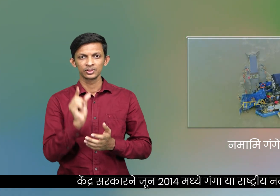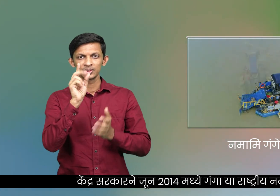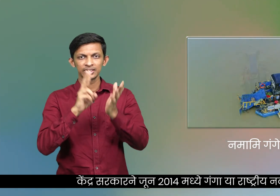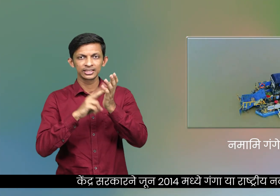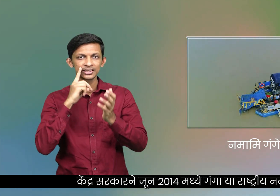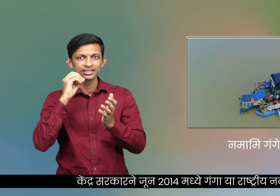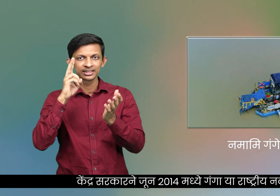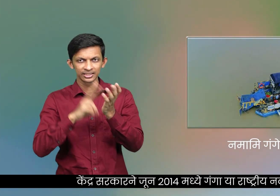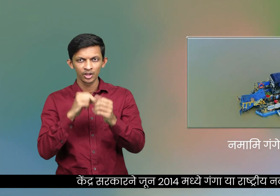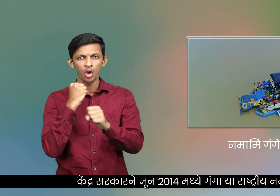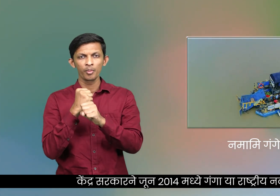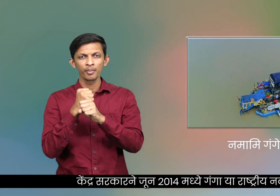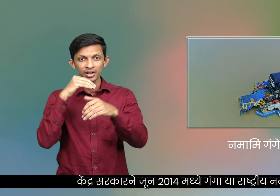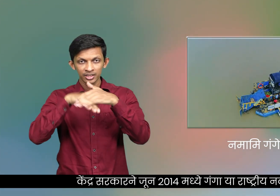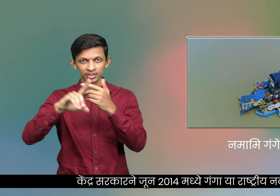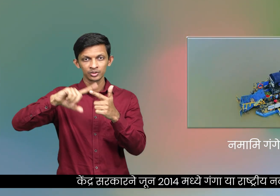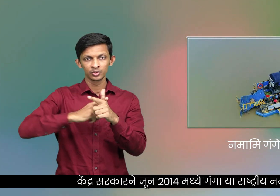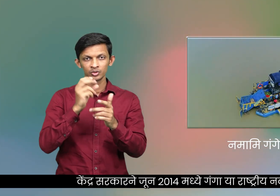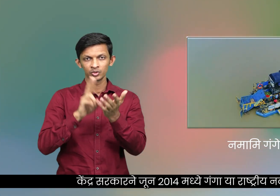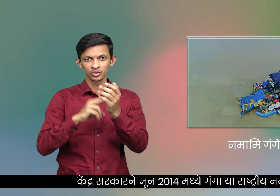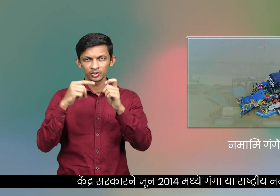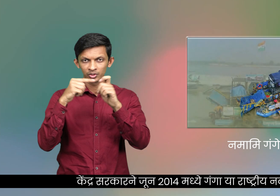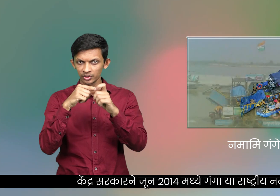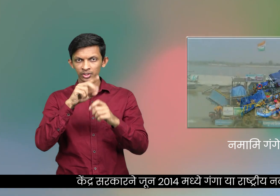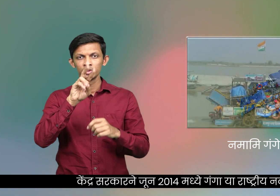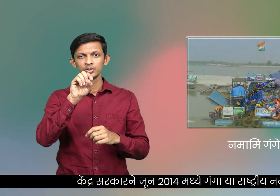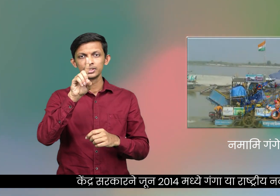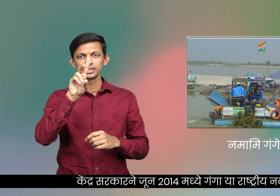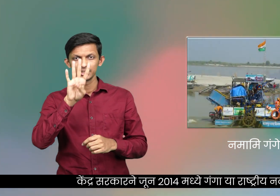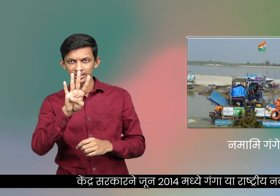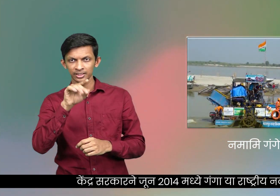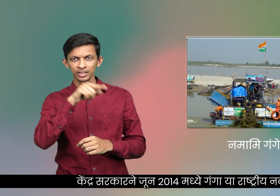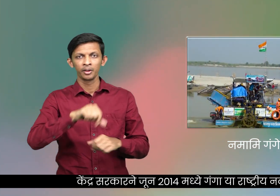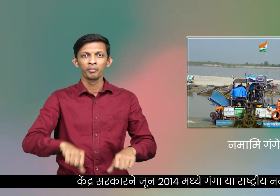केंद्र सरकारने जून 2014 मध्ये गंगा या राष्ट्रीय नदीचं प्रदूषण,